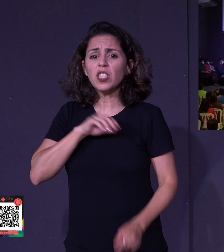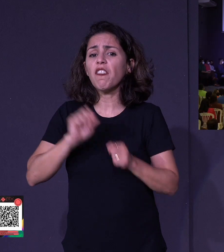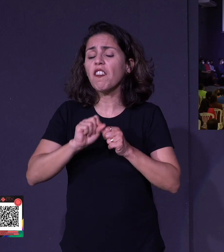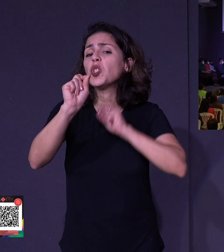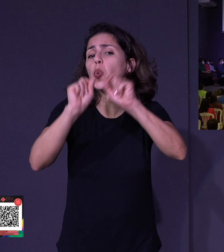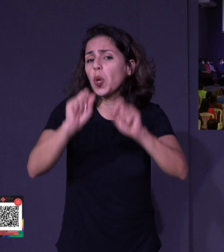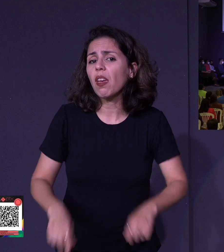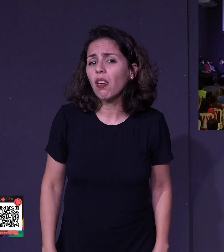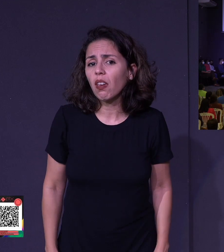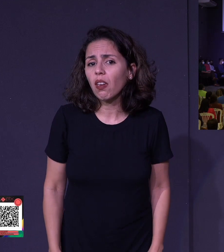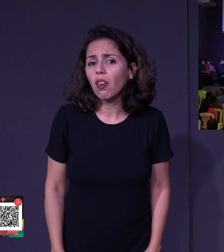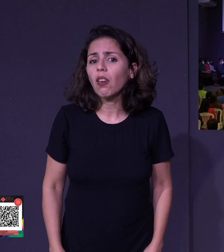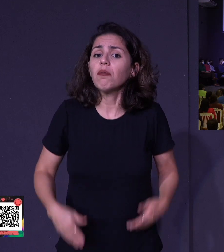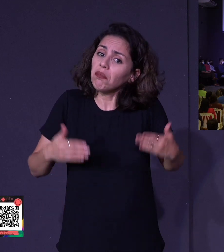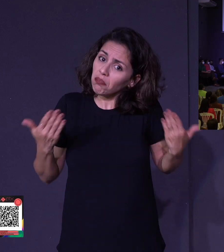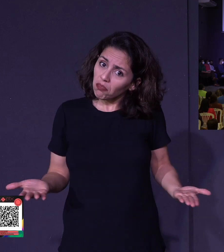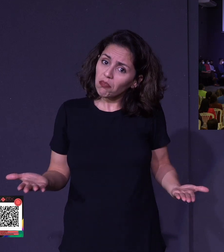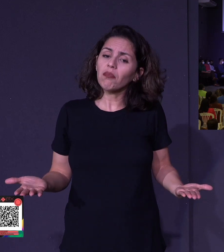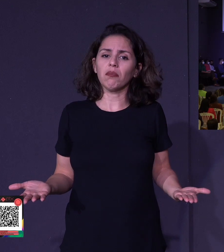gente sabe. Tudo.